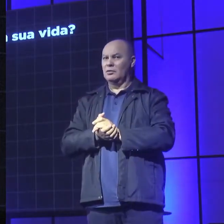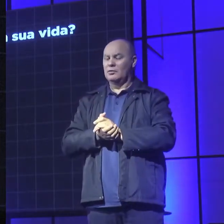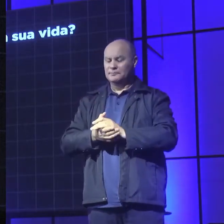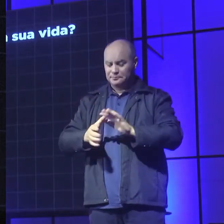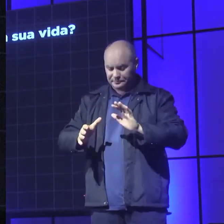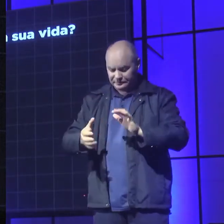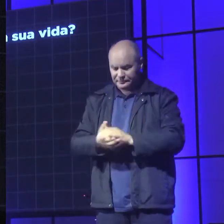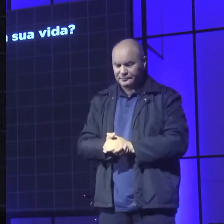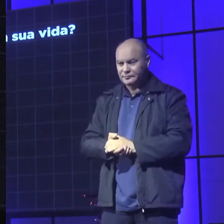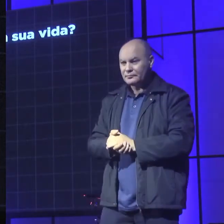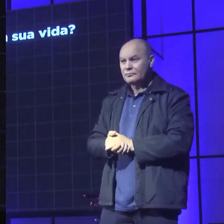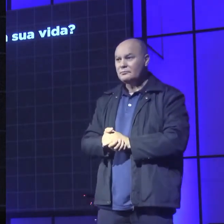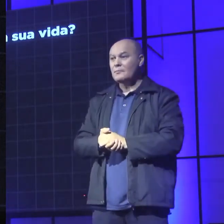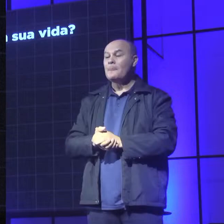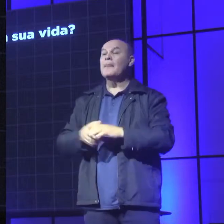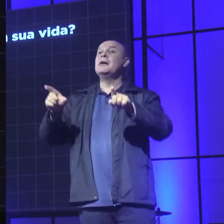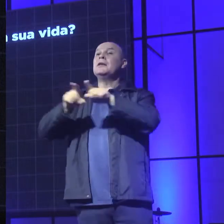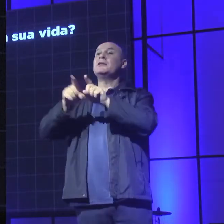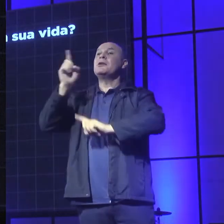E daí?